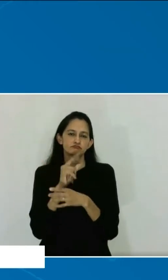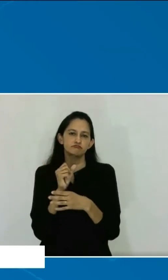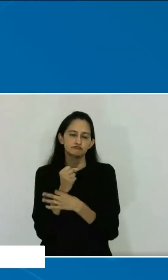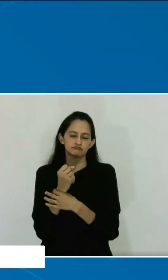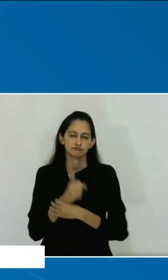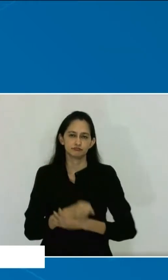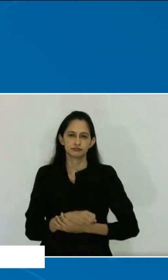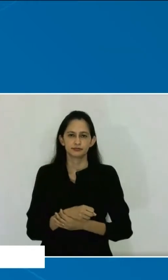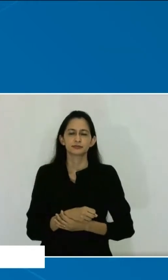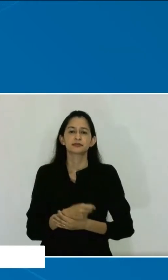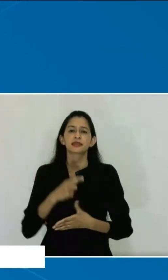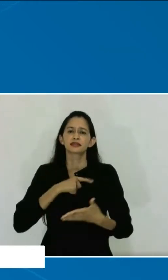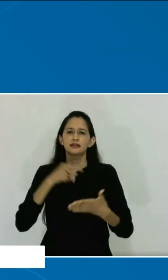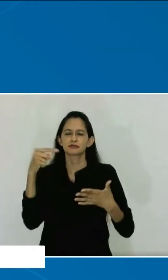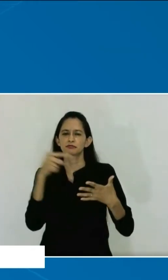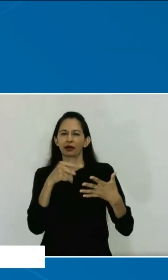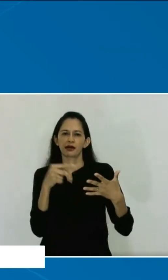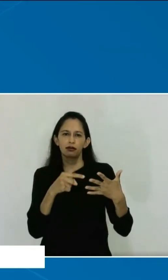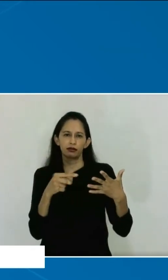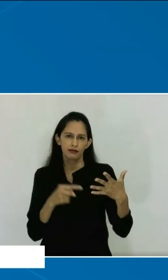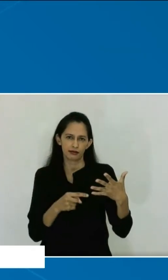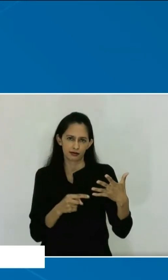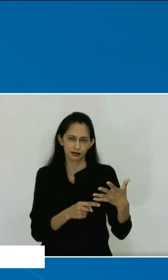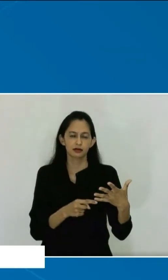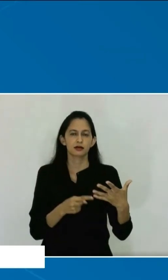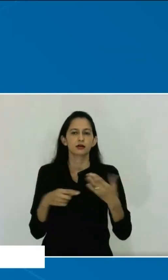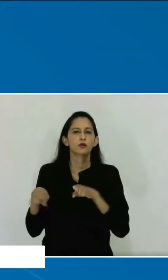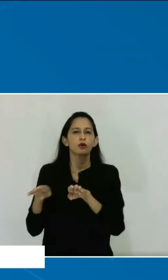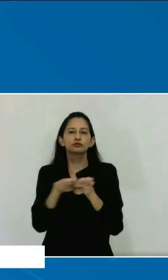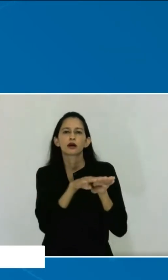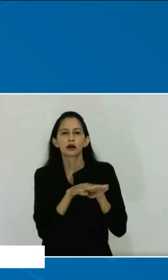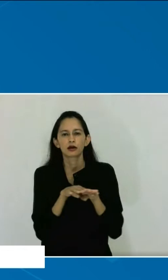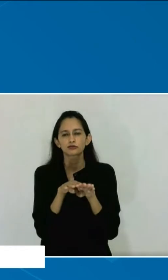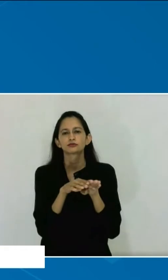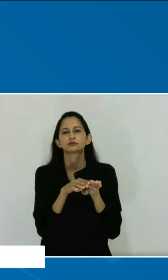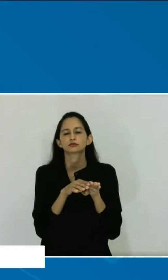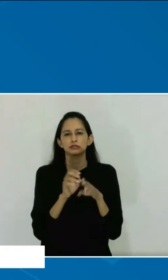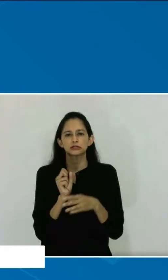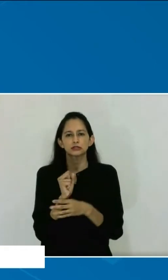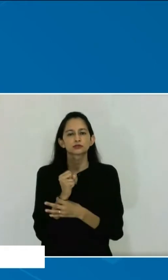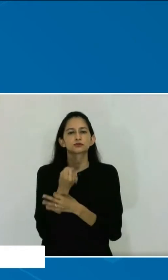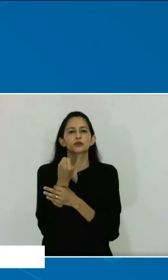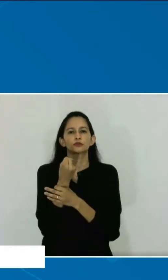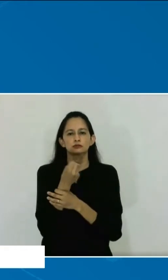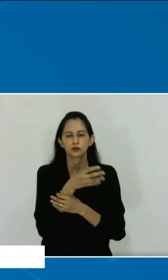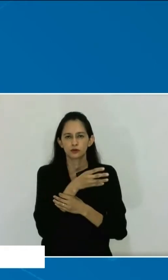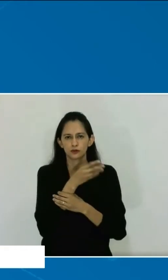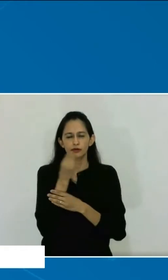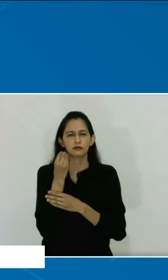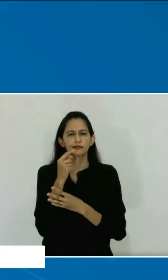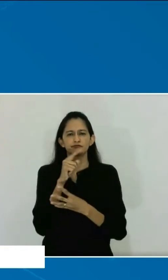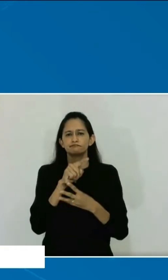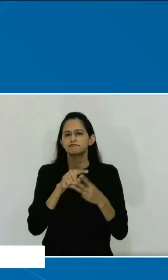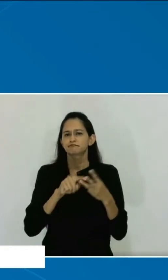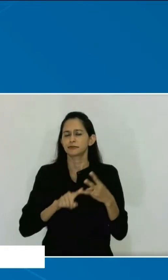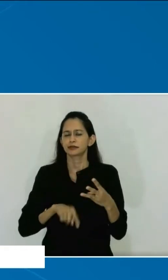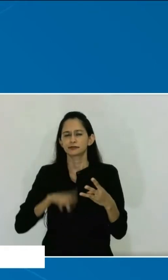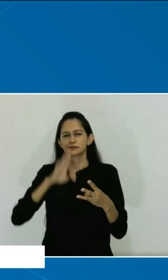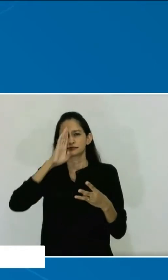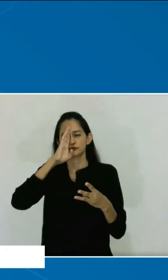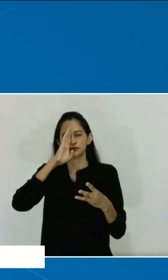esses critérios, requerimentos de isonomia, segurança e qualidade, eles são essenciais na